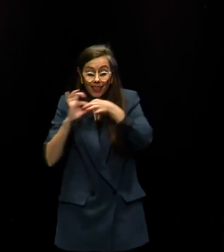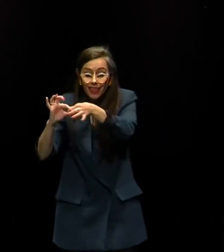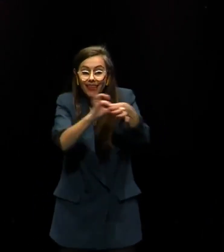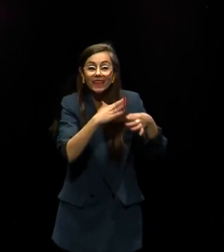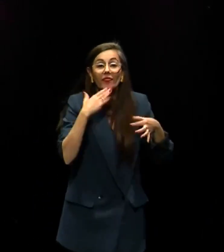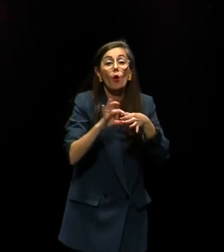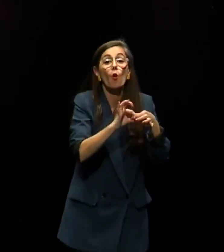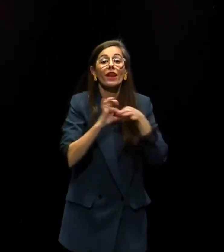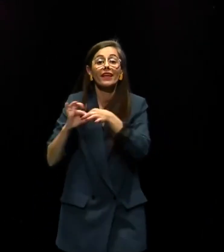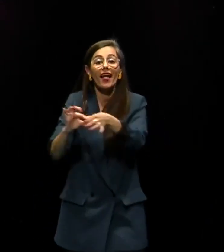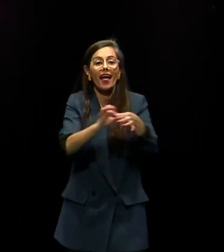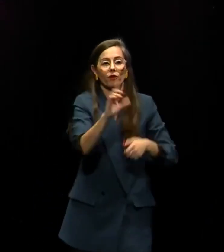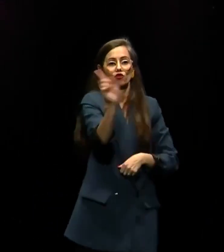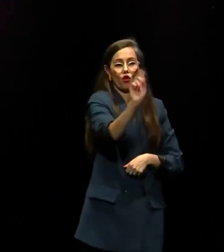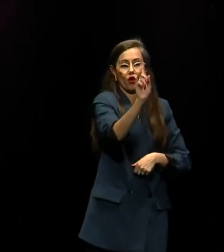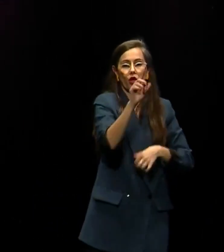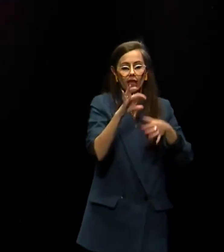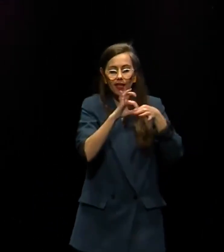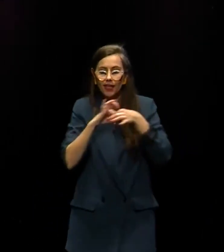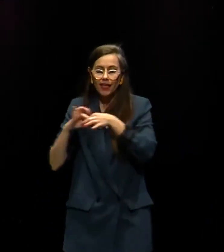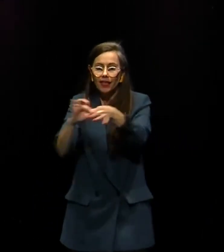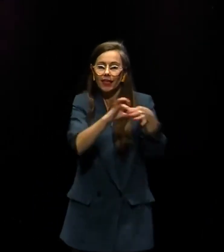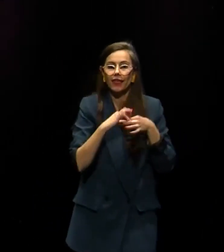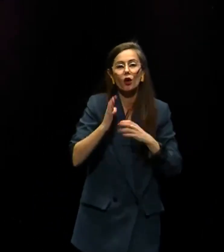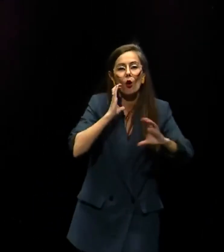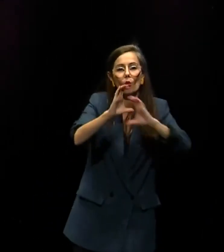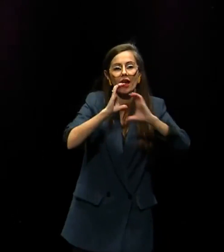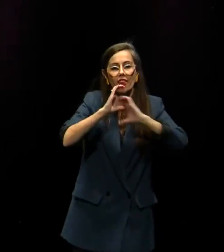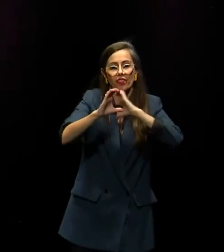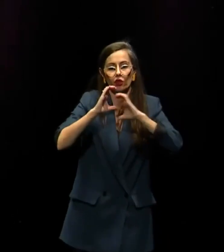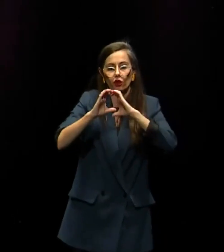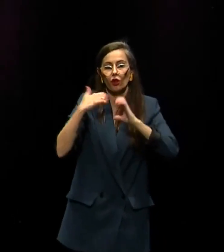de los grupos focales, era la coordinación.